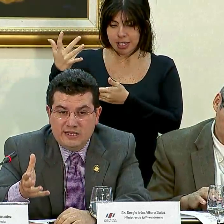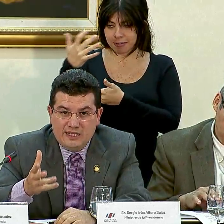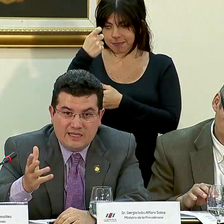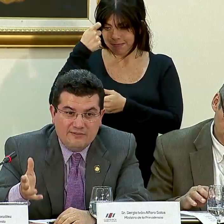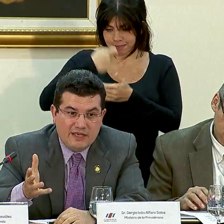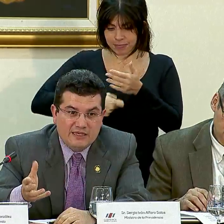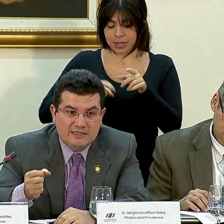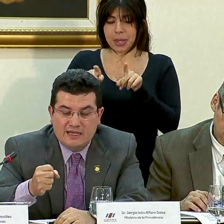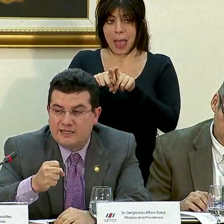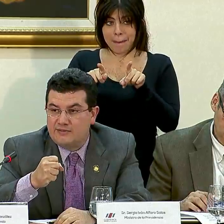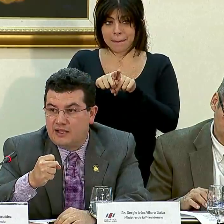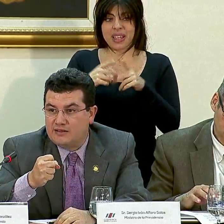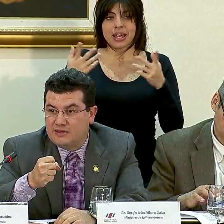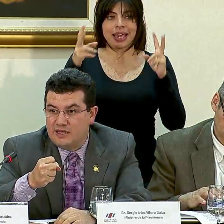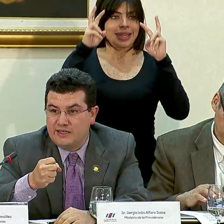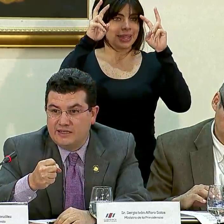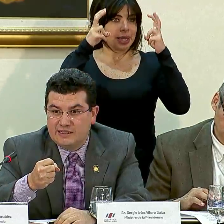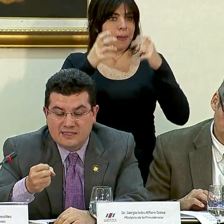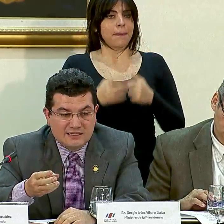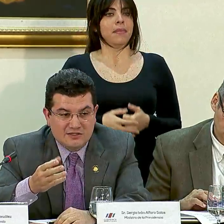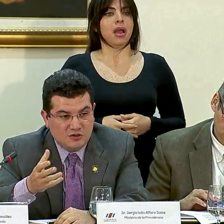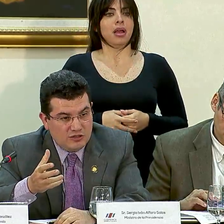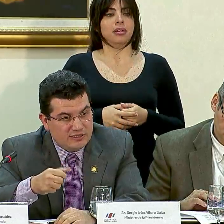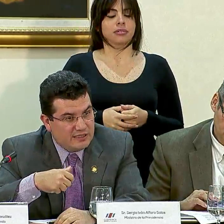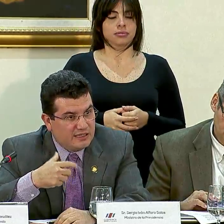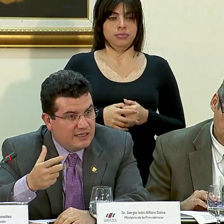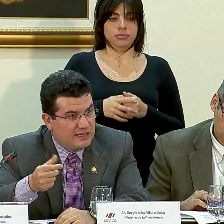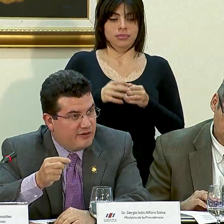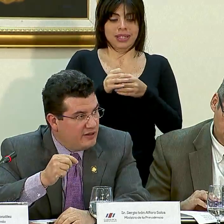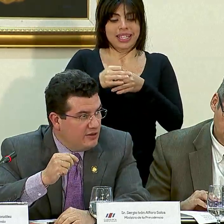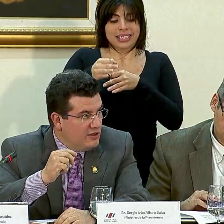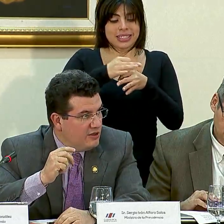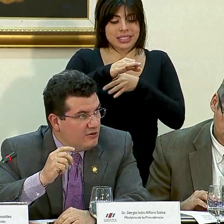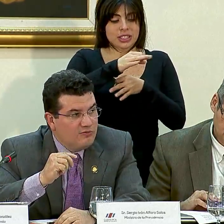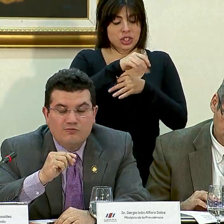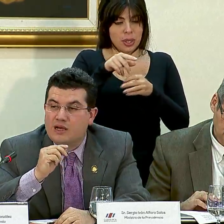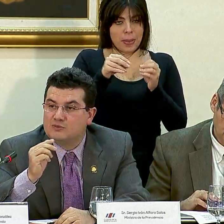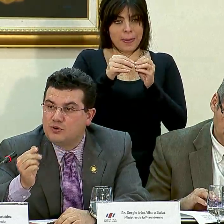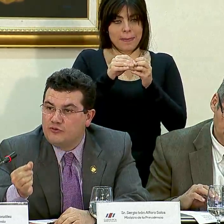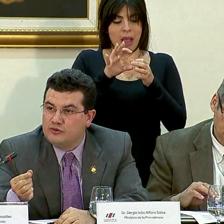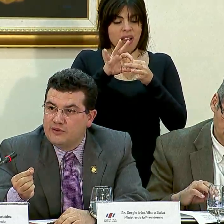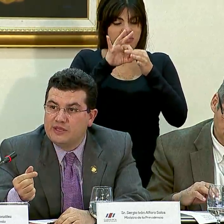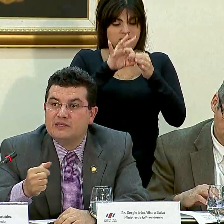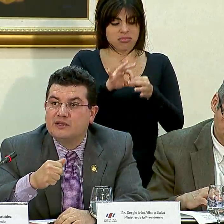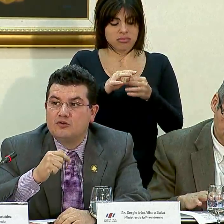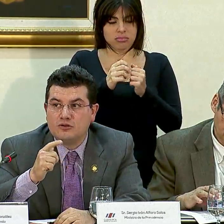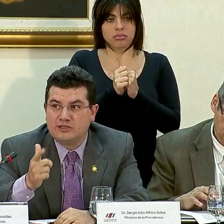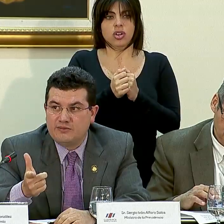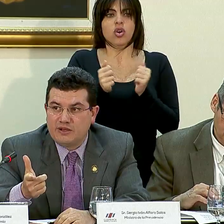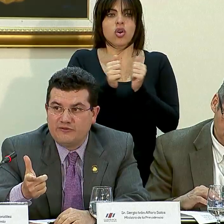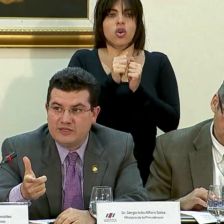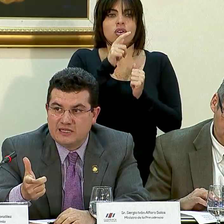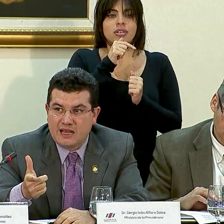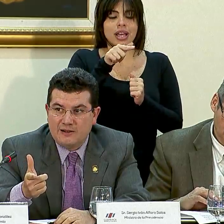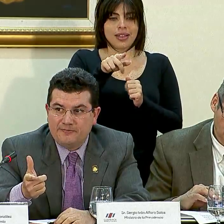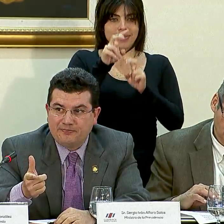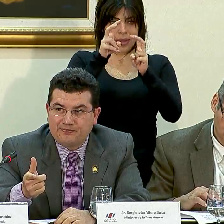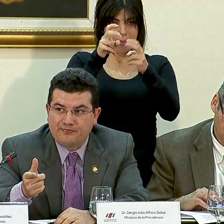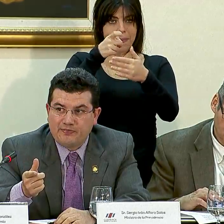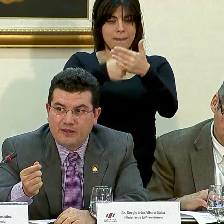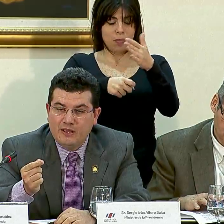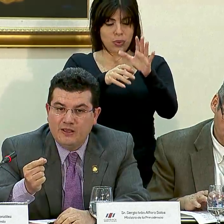recaudación, y también está el tema de las exenciones, que ya tiene que ver más profundamente con el tema